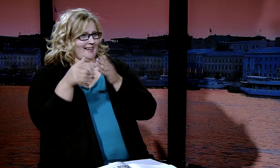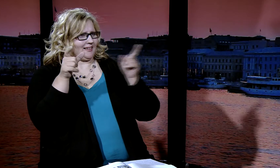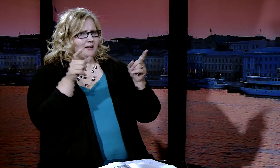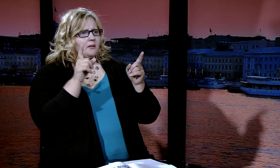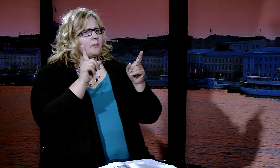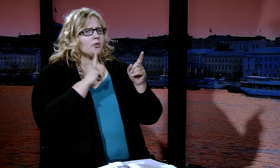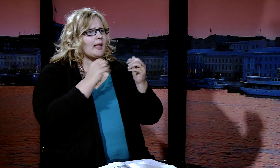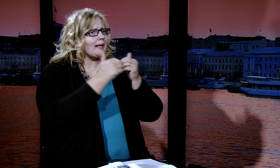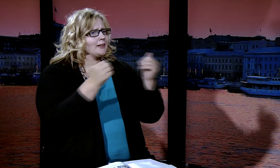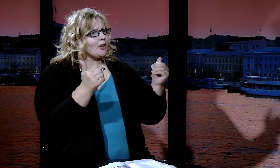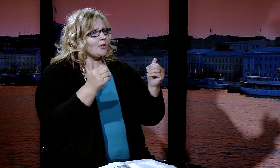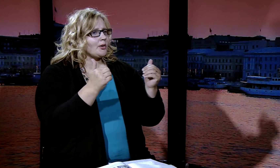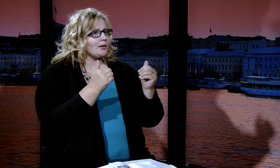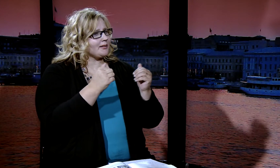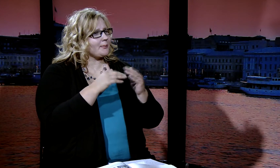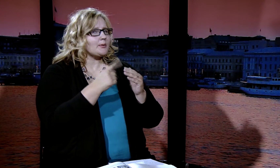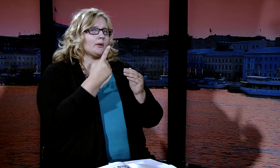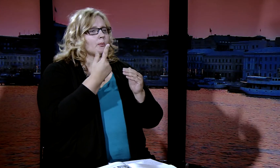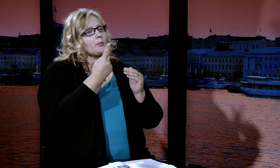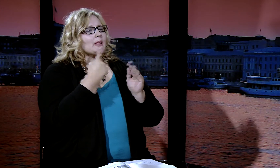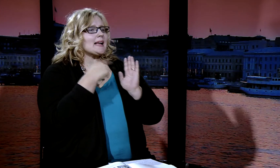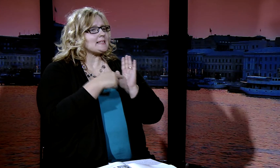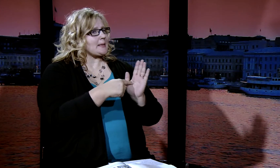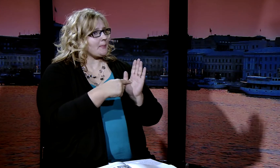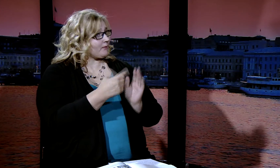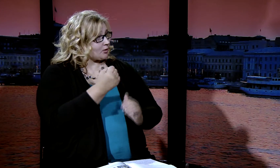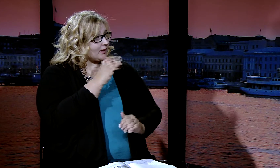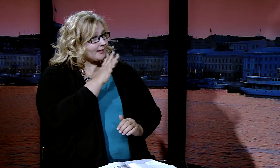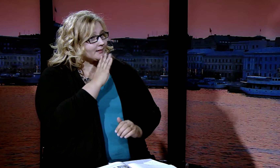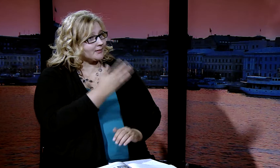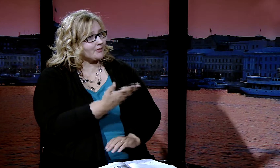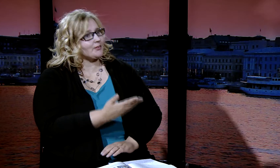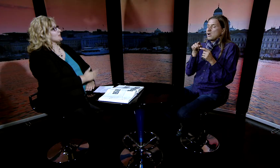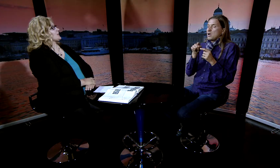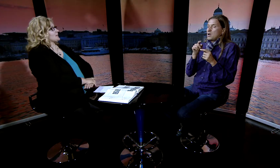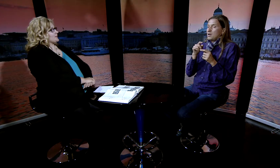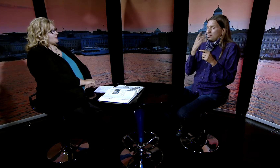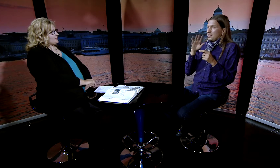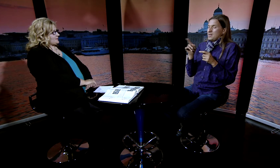ja suomen kielen eroavaisuudet. Mainitse joitakin esimerkkejä.